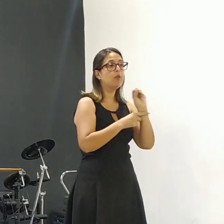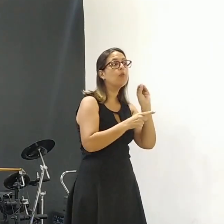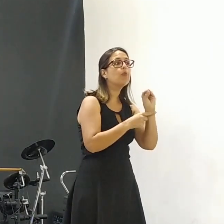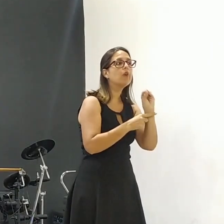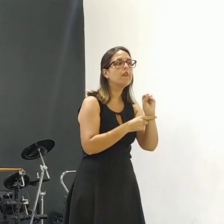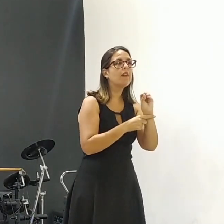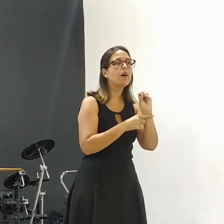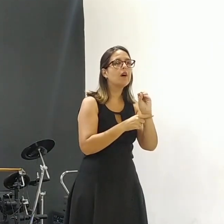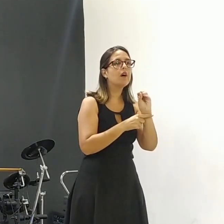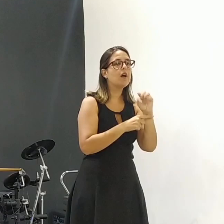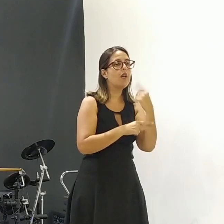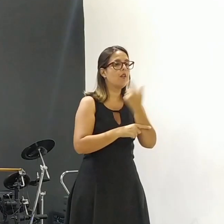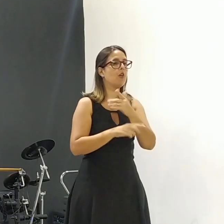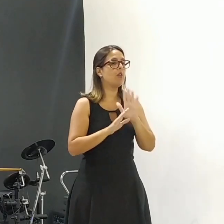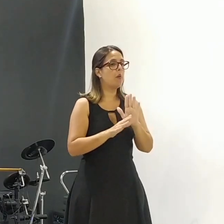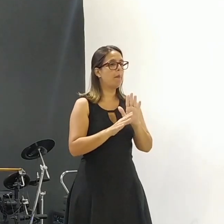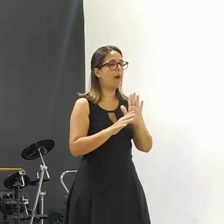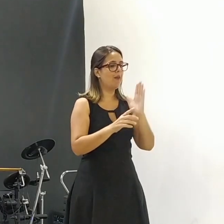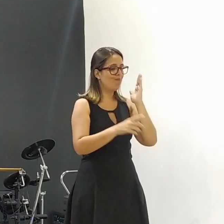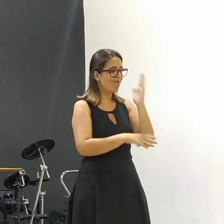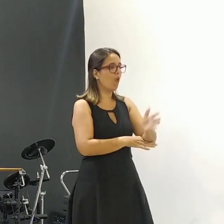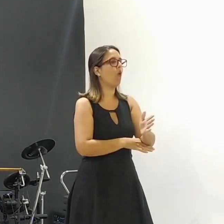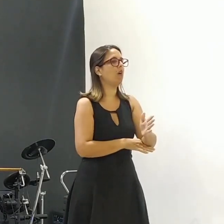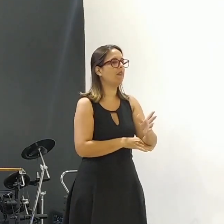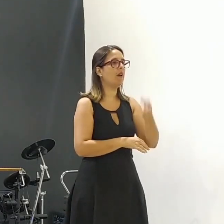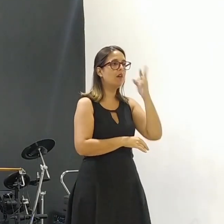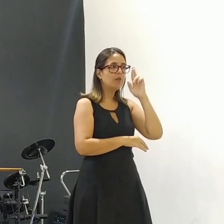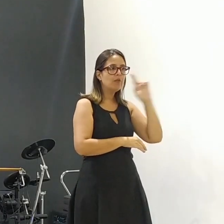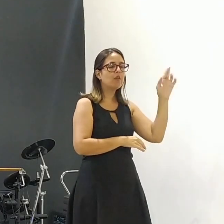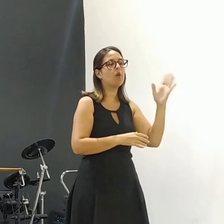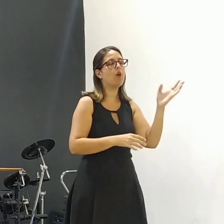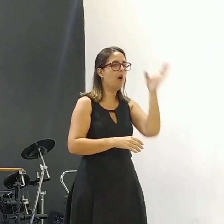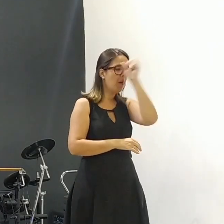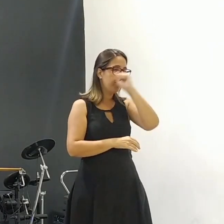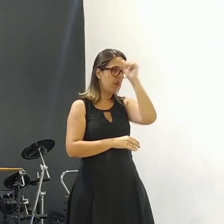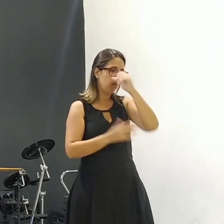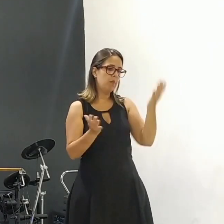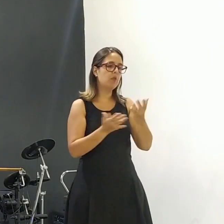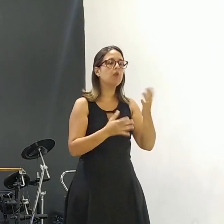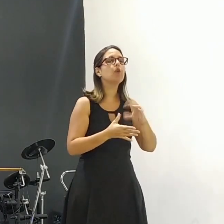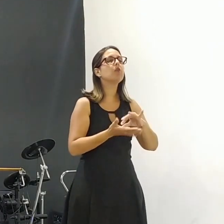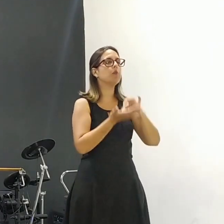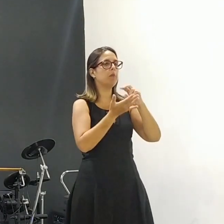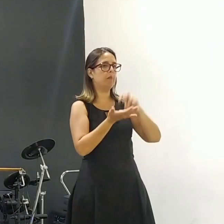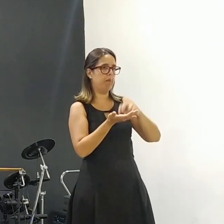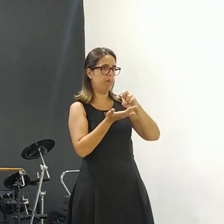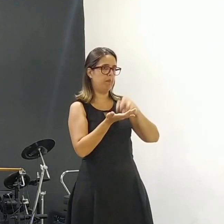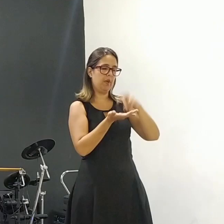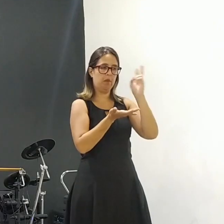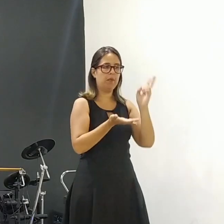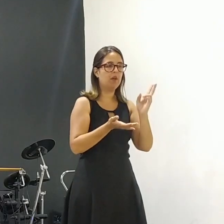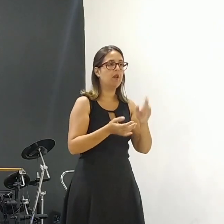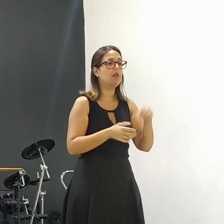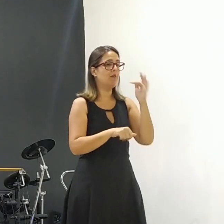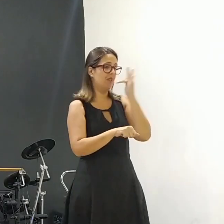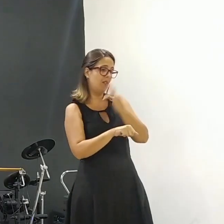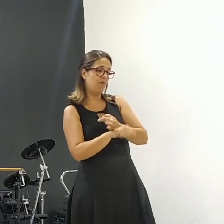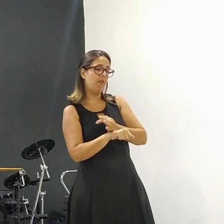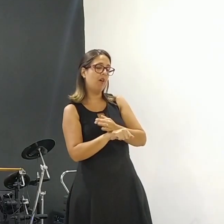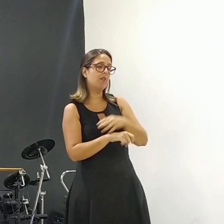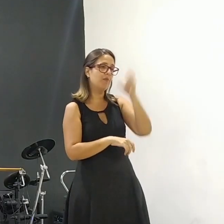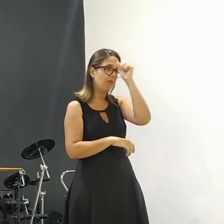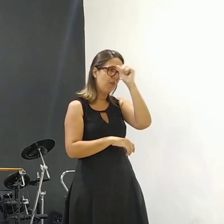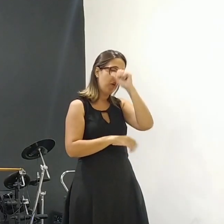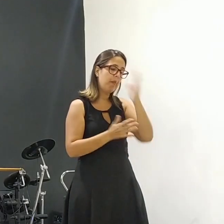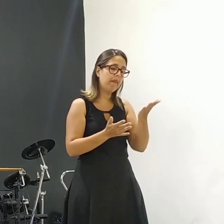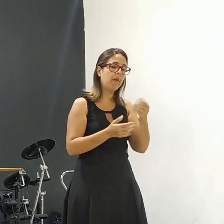função de cortar é do Senhor, do dono da vinha. Isso nós aprendemos de manhã. Então, se você não vem de manhã, você vai aprender essas coisas. Você vai